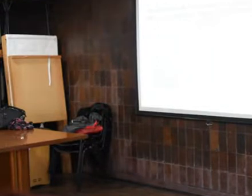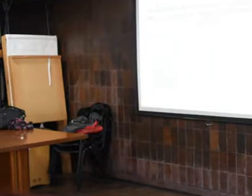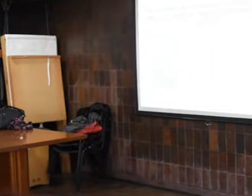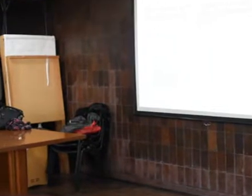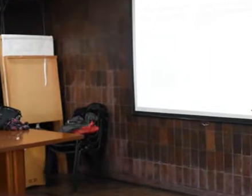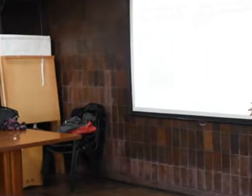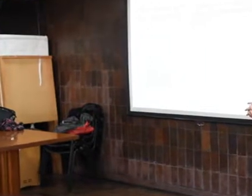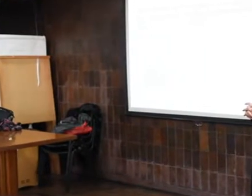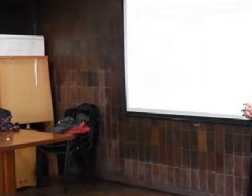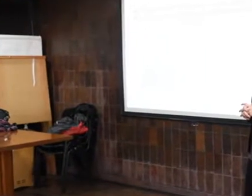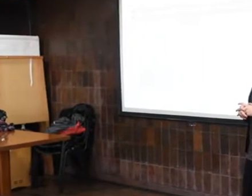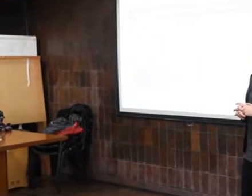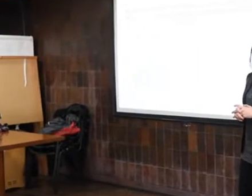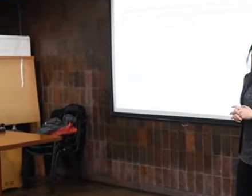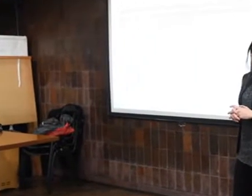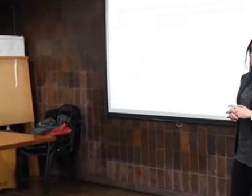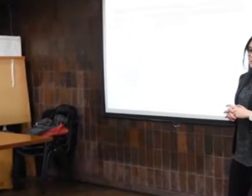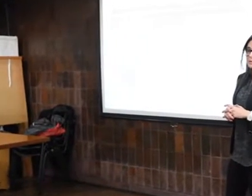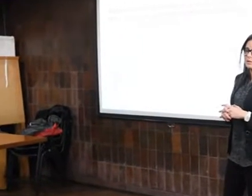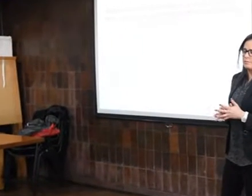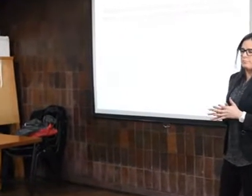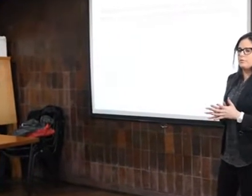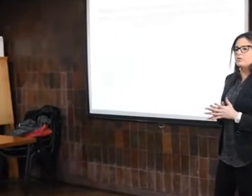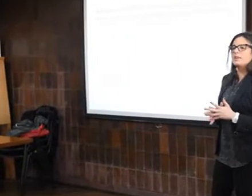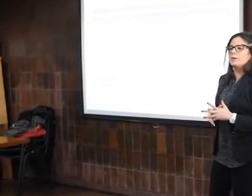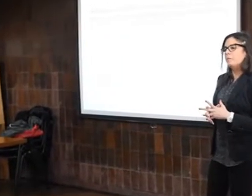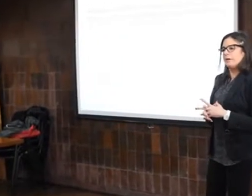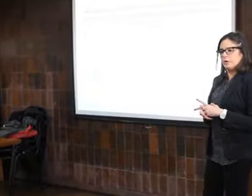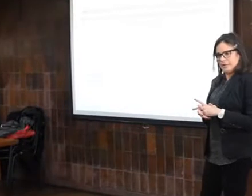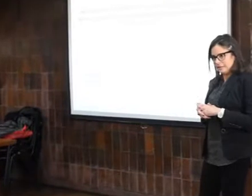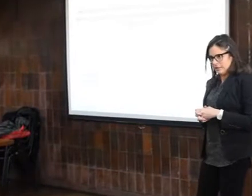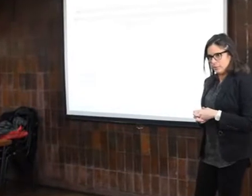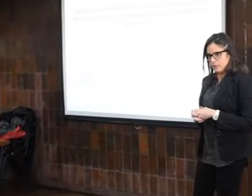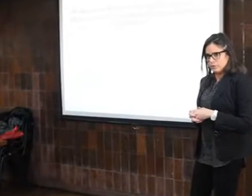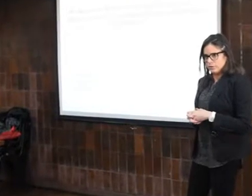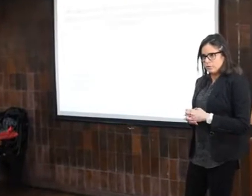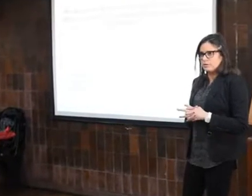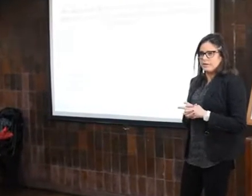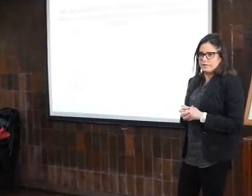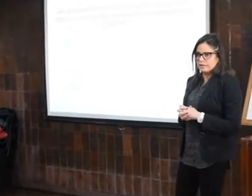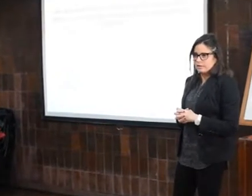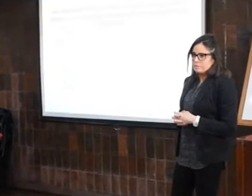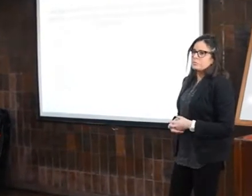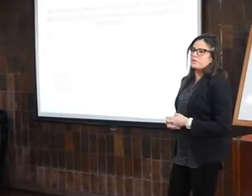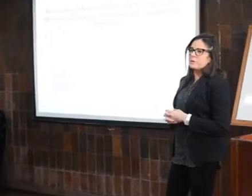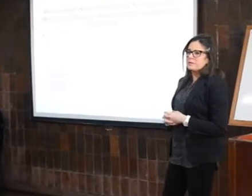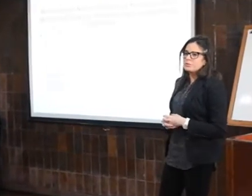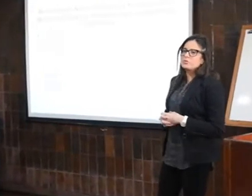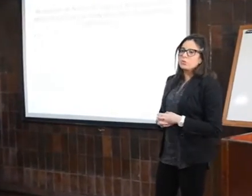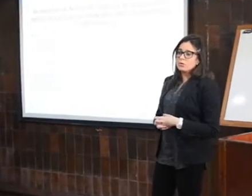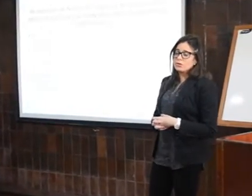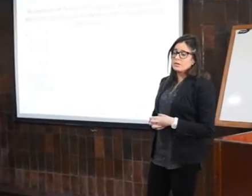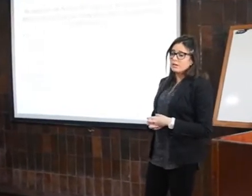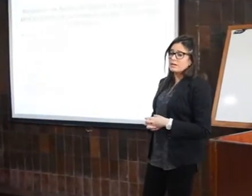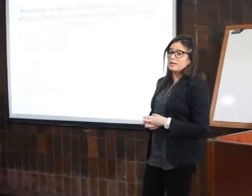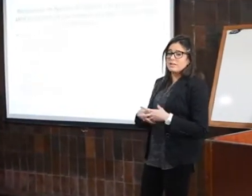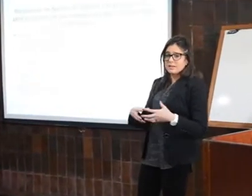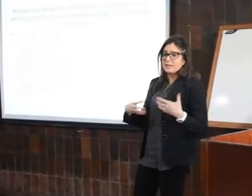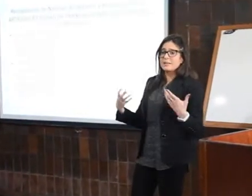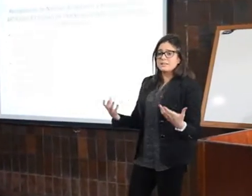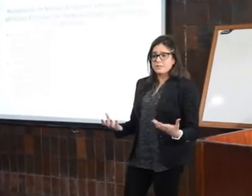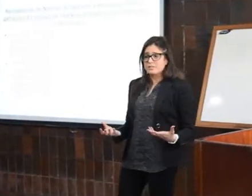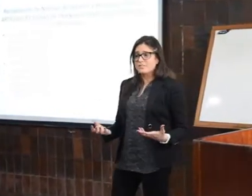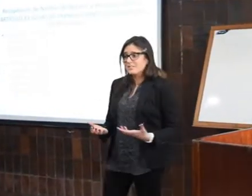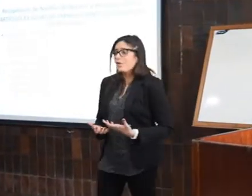capaz que entra dentro de eso pero no tiene nada estaría bien tener un cliente que está vendiendo un seguro y tiene que